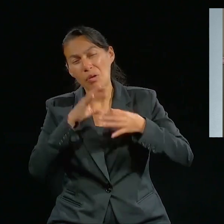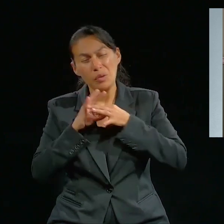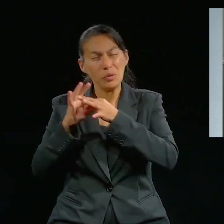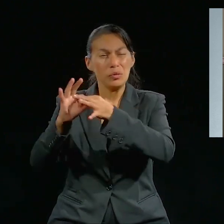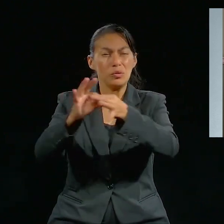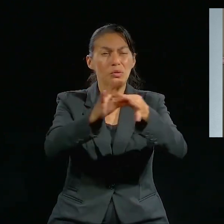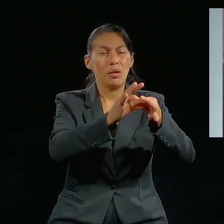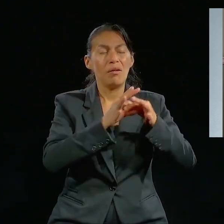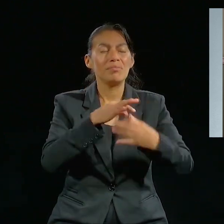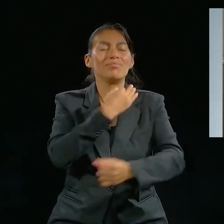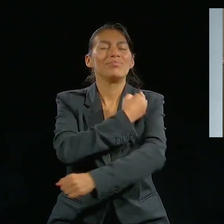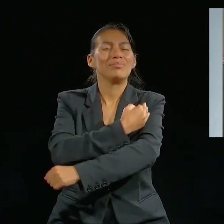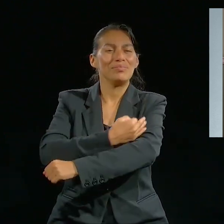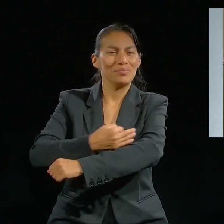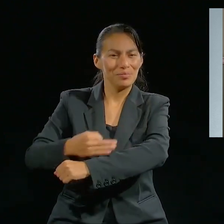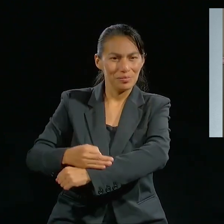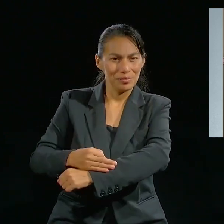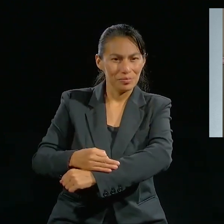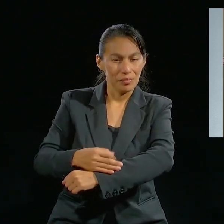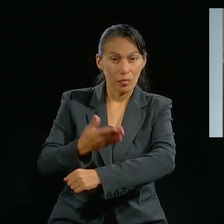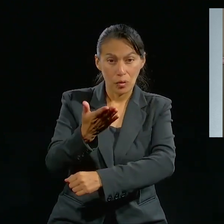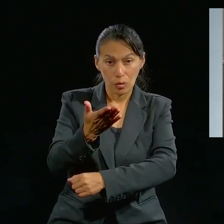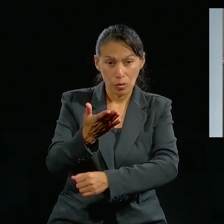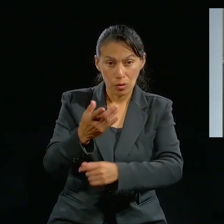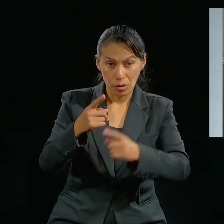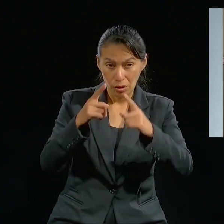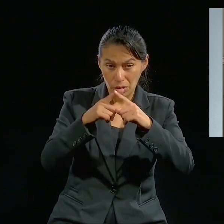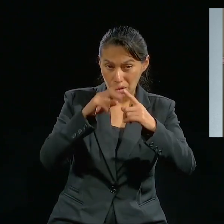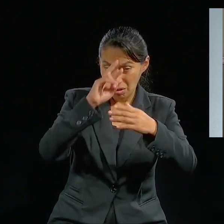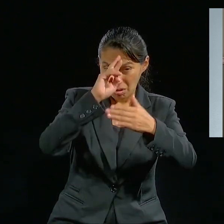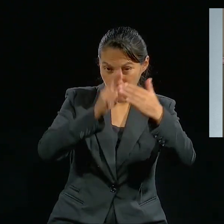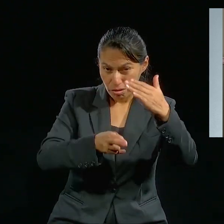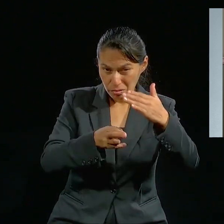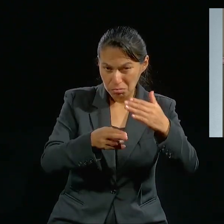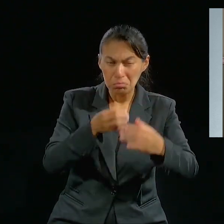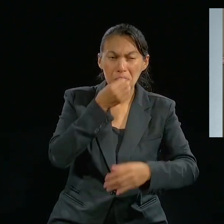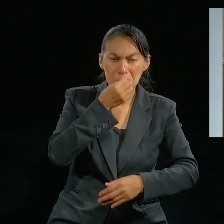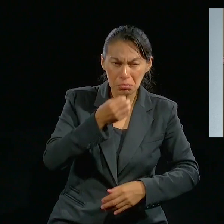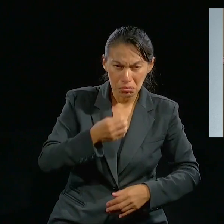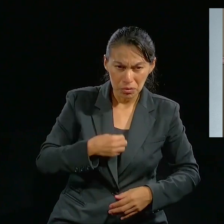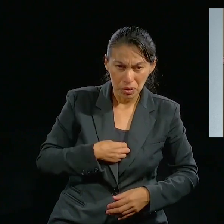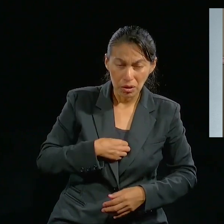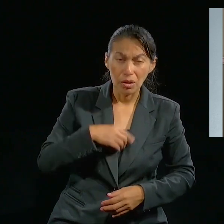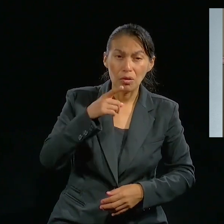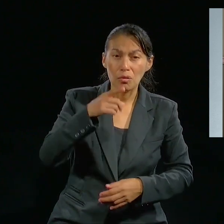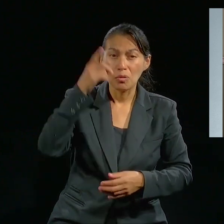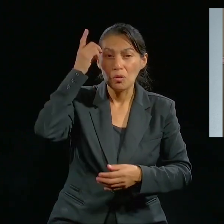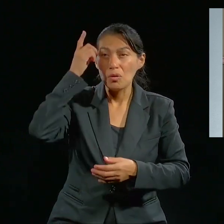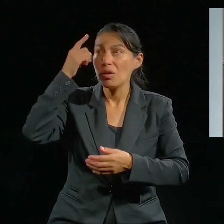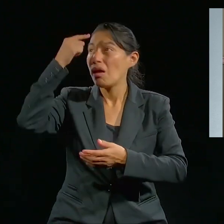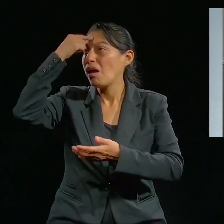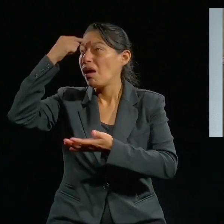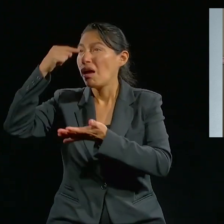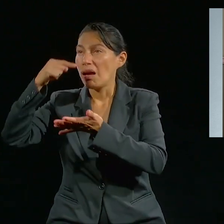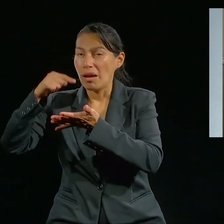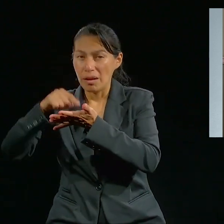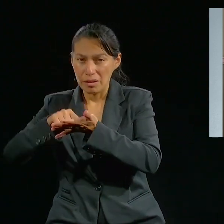familia, no importa de qué denominación seas, si tú crees en Dios,